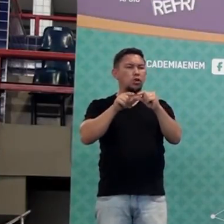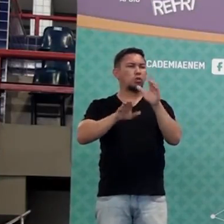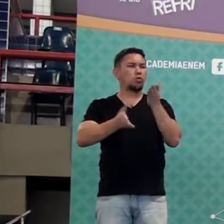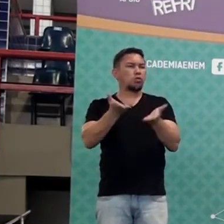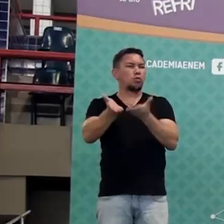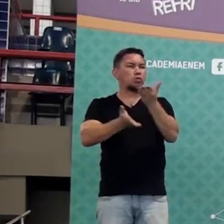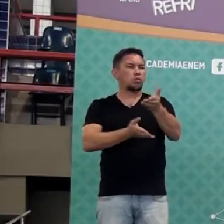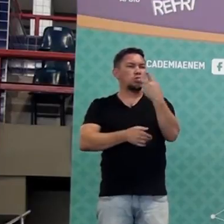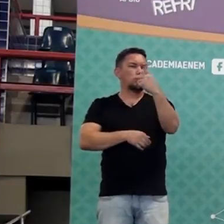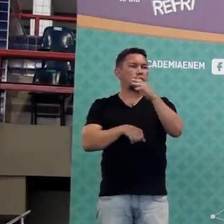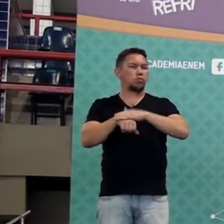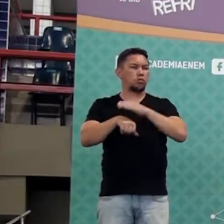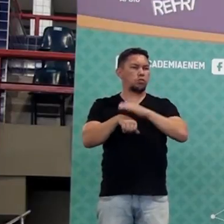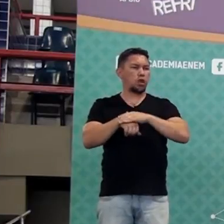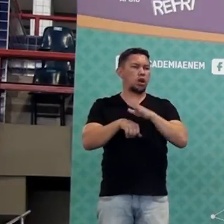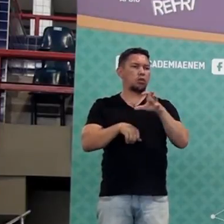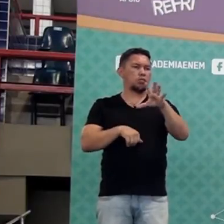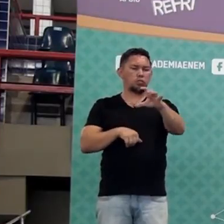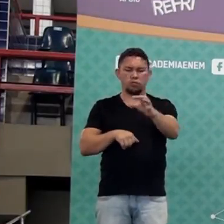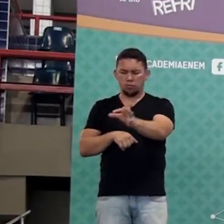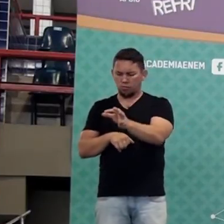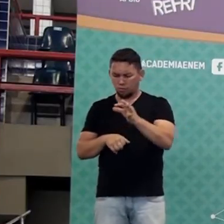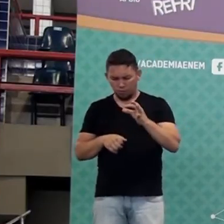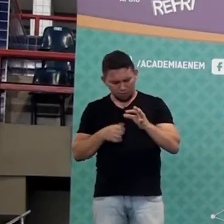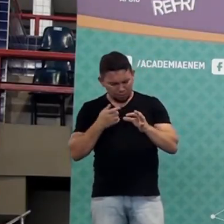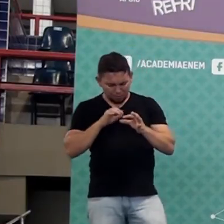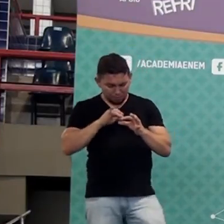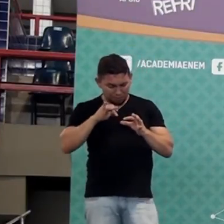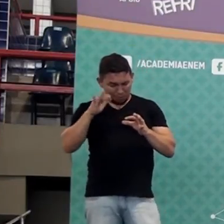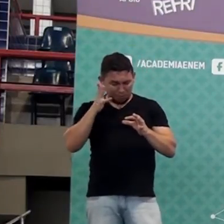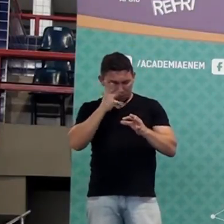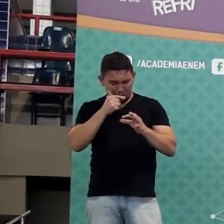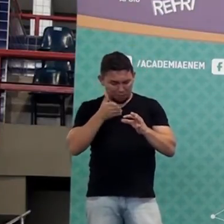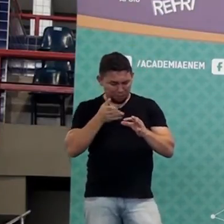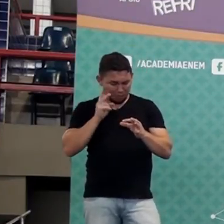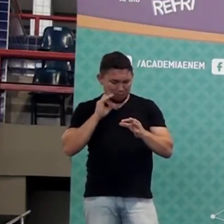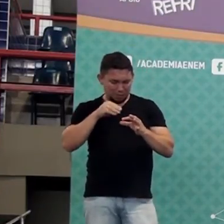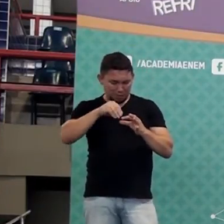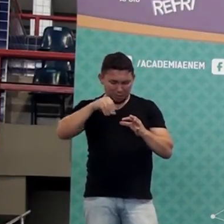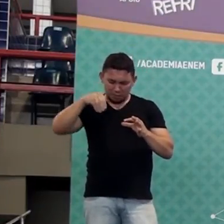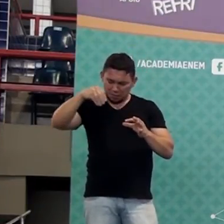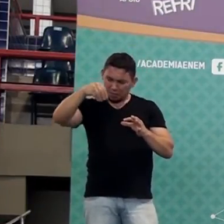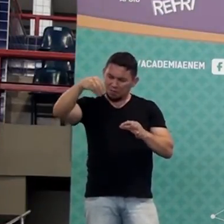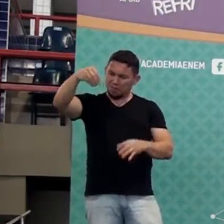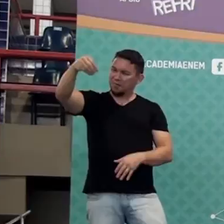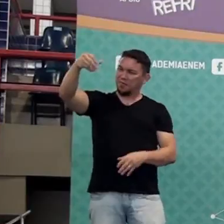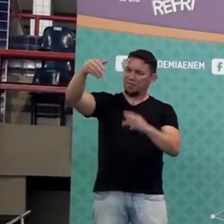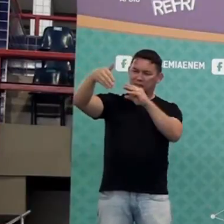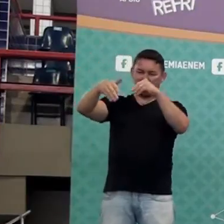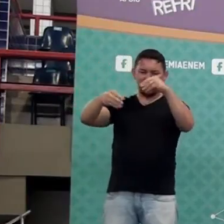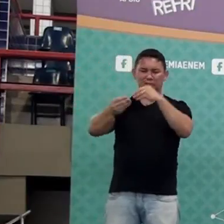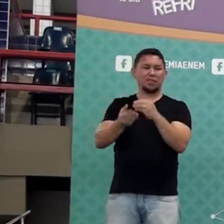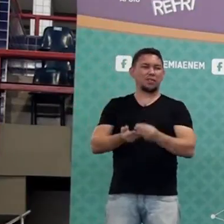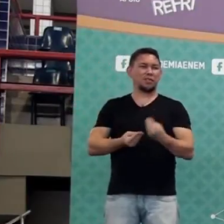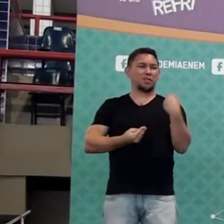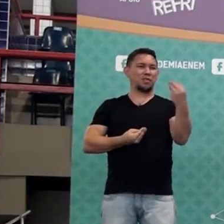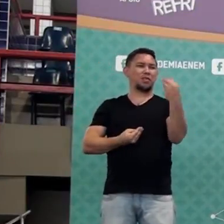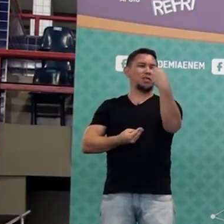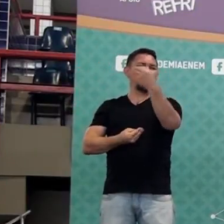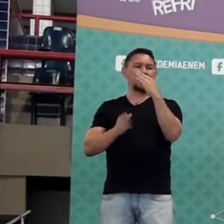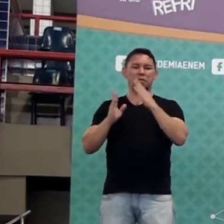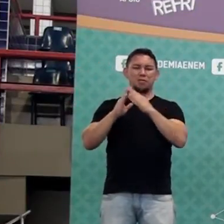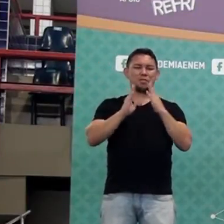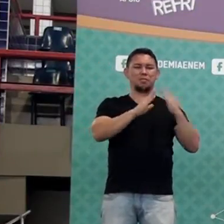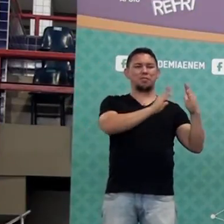câncer por radioterapia. Ele achou bonito, era brilhoso, era pozinho, bem legal, bonito, distribuiu para a